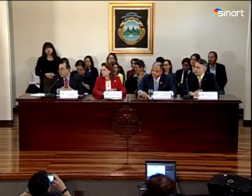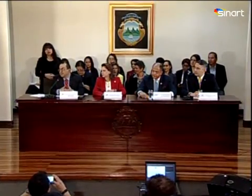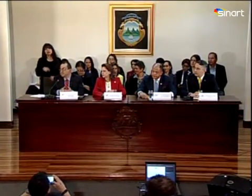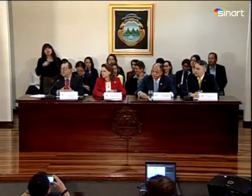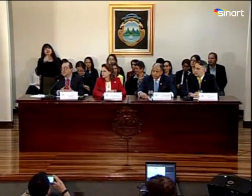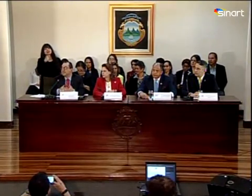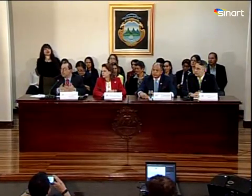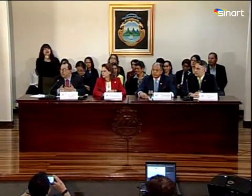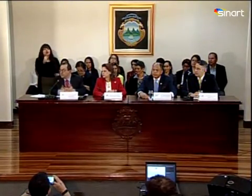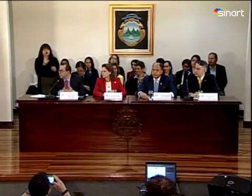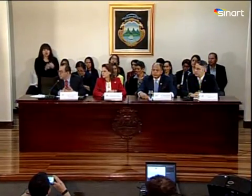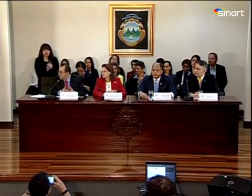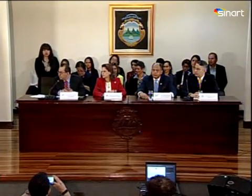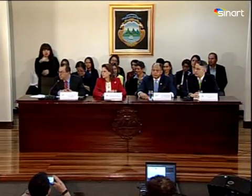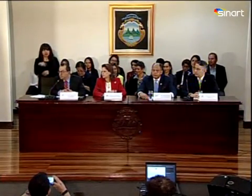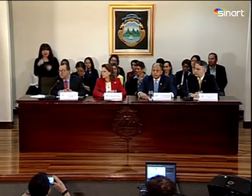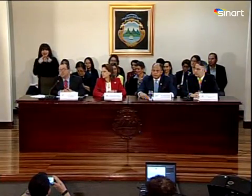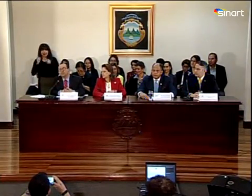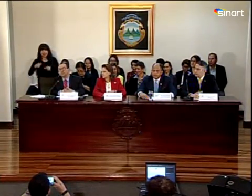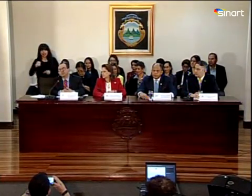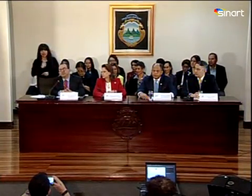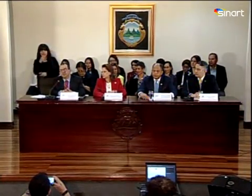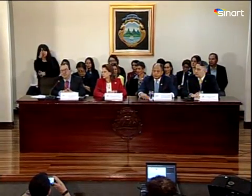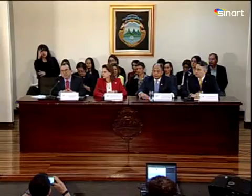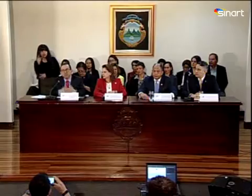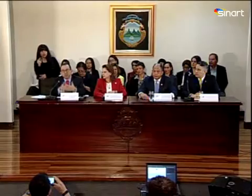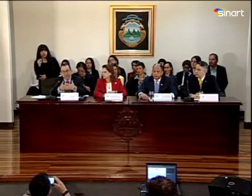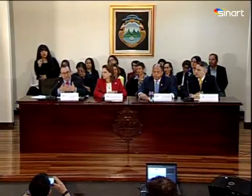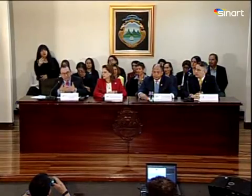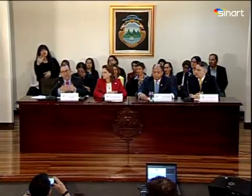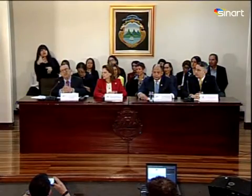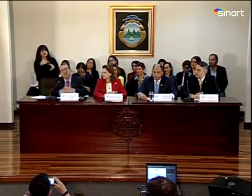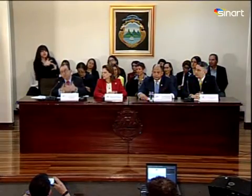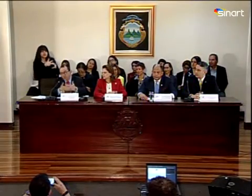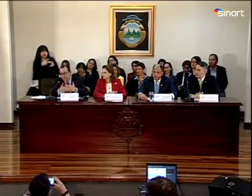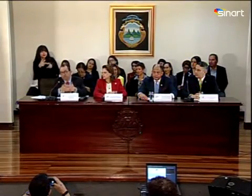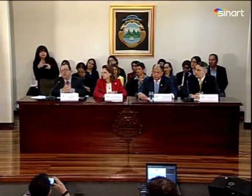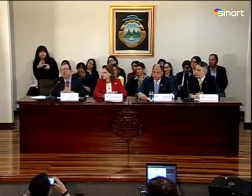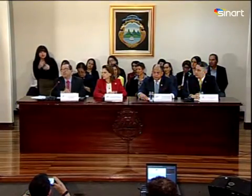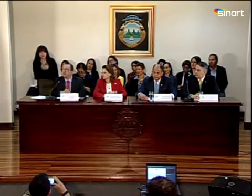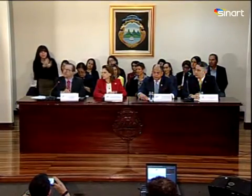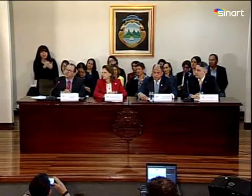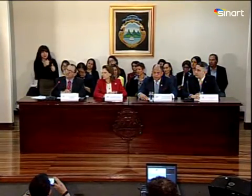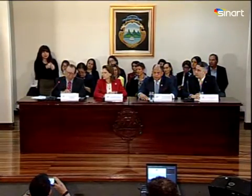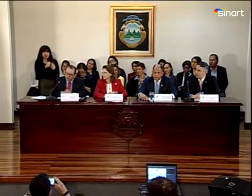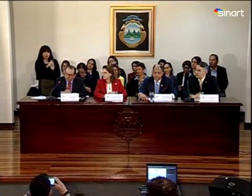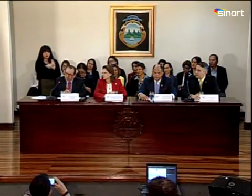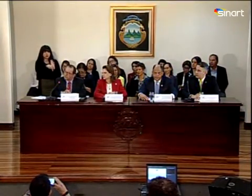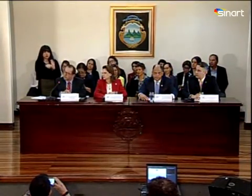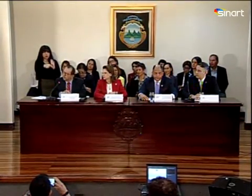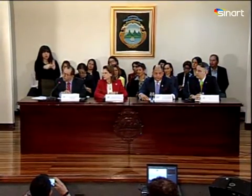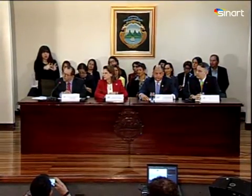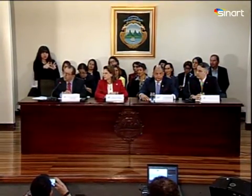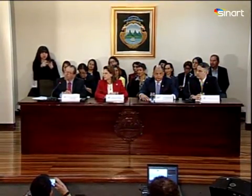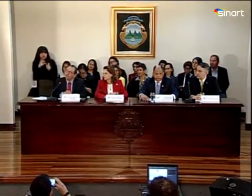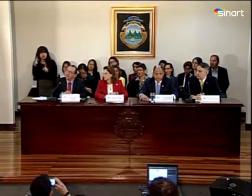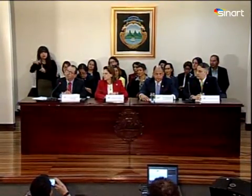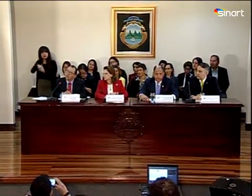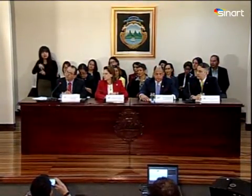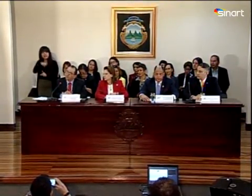que no es creada por este decreto, es simplemente tomada, recogida de la propia Constitución, según la